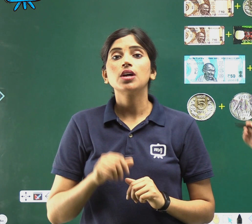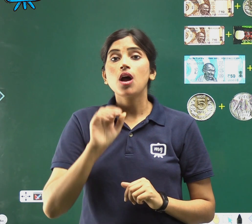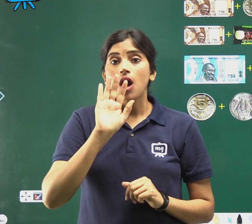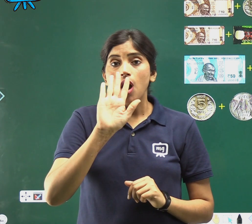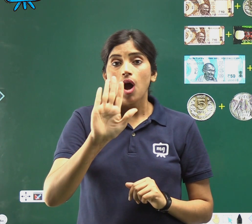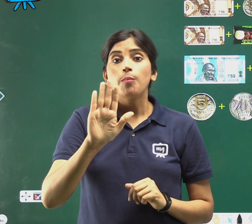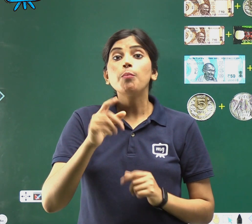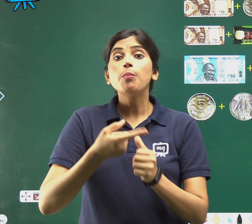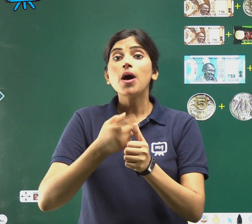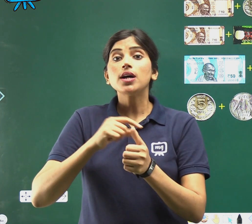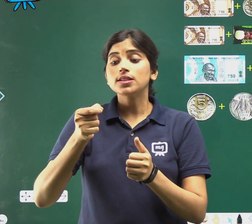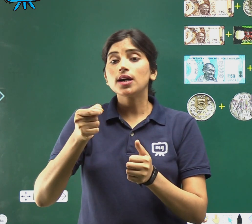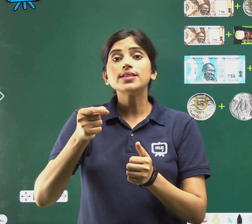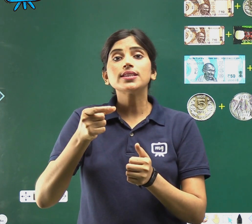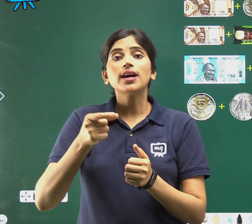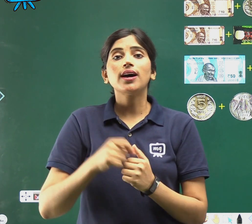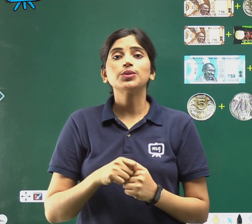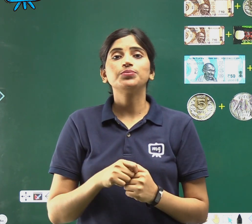5 का सिक्का